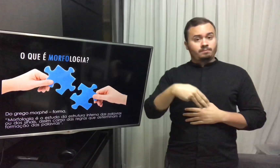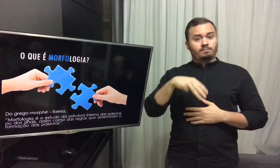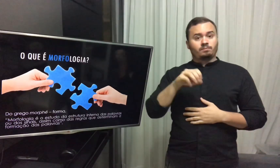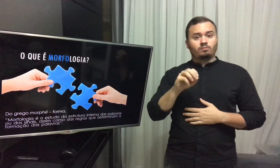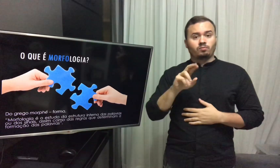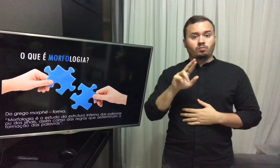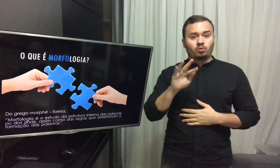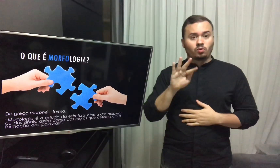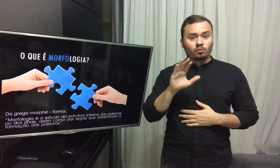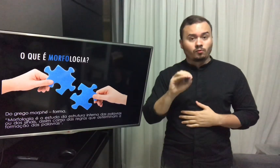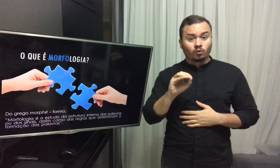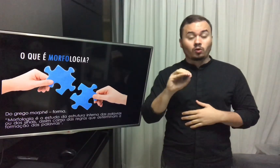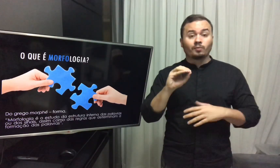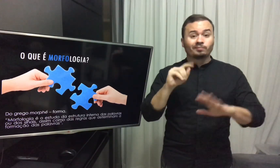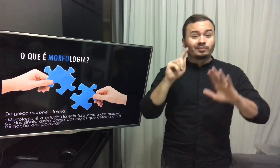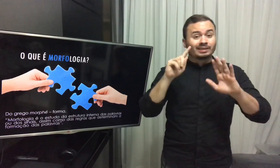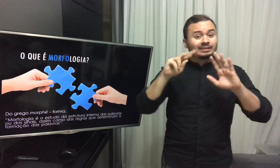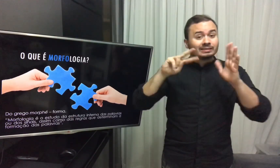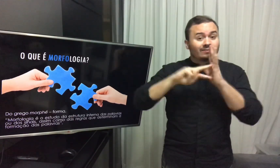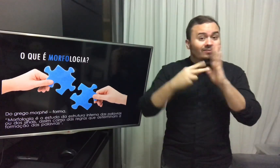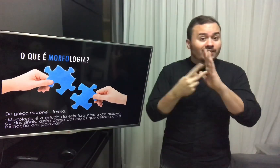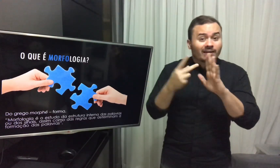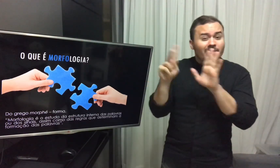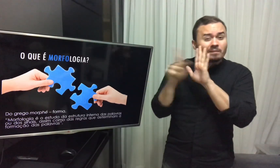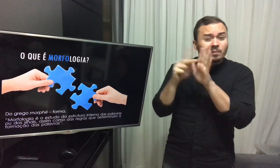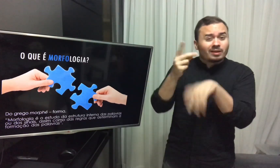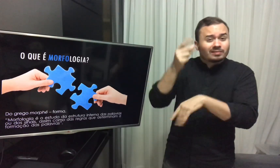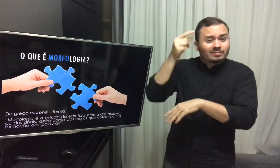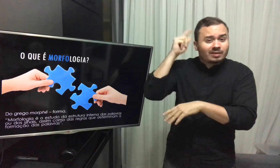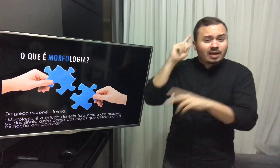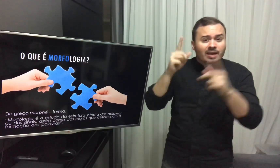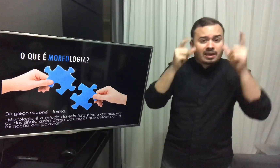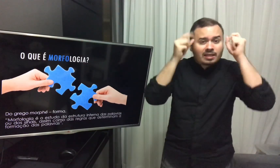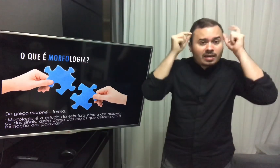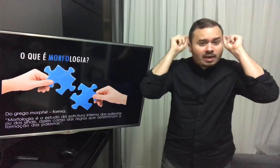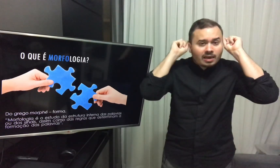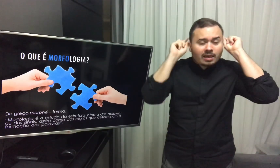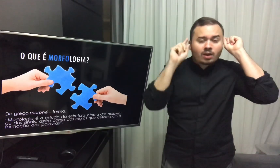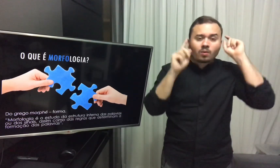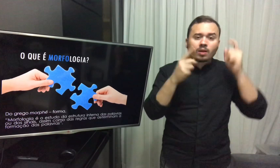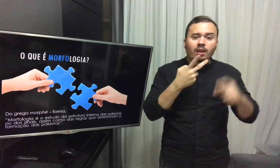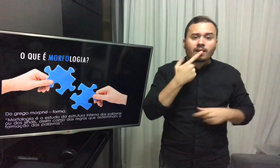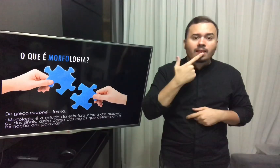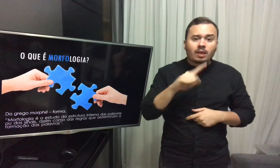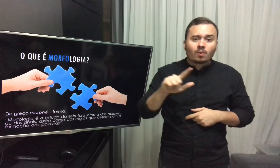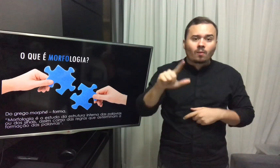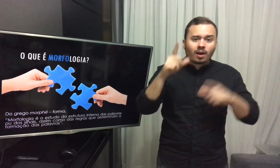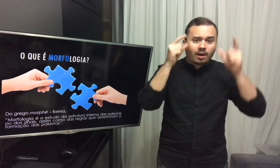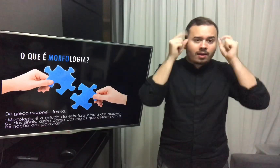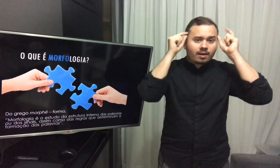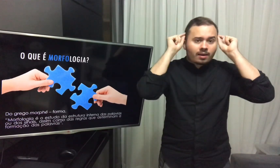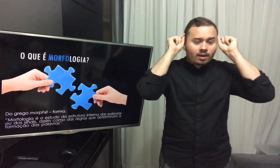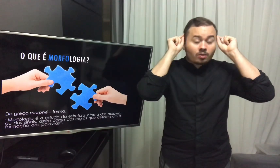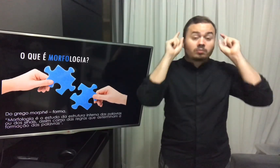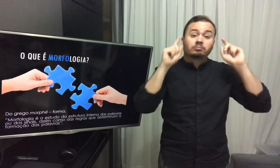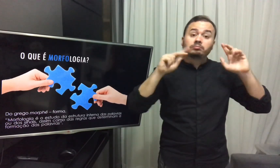Na verdade, morfe ou morfo vem de uma língua antiga, o grego